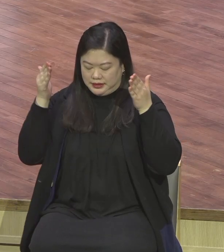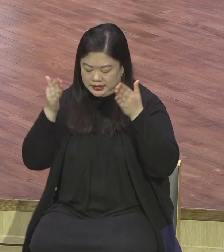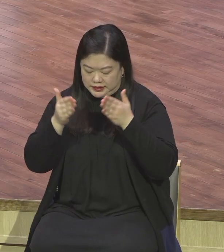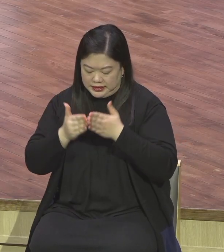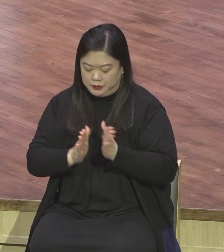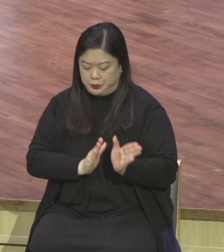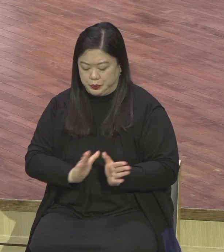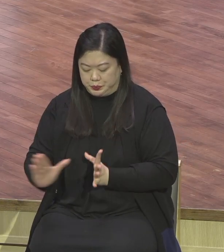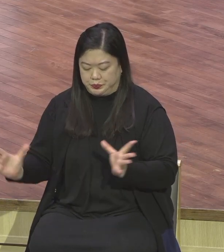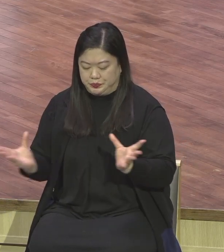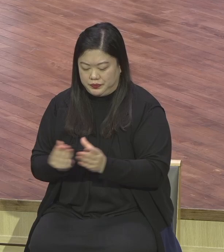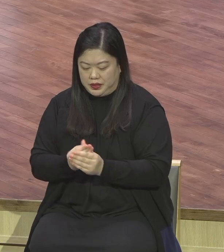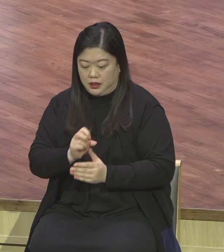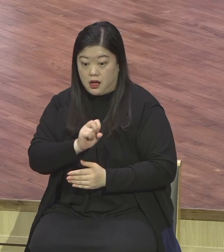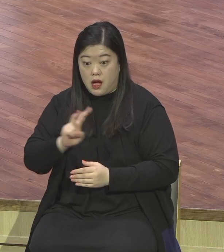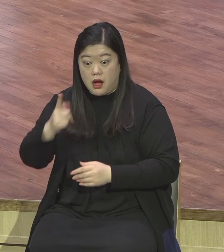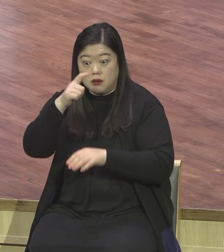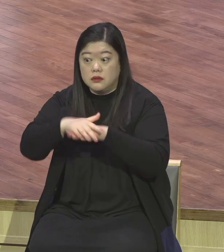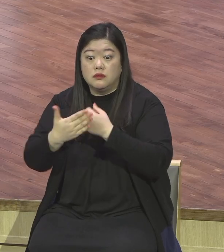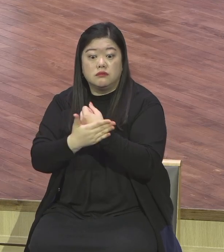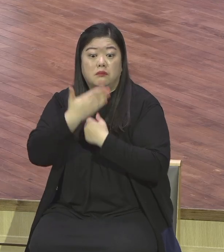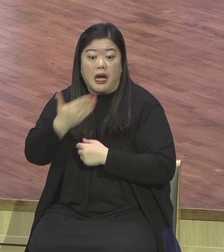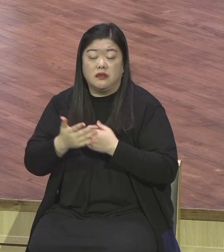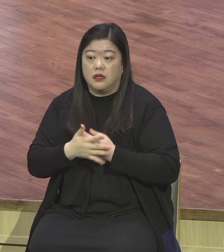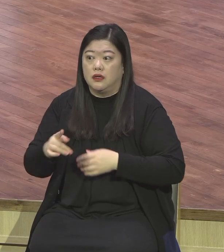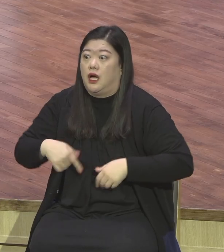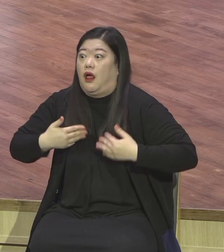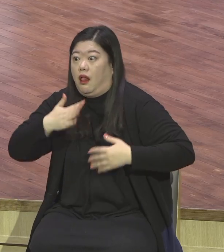예배드리고 정신없이 또 나가 언제 은혜 받습니까